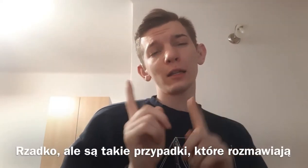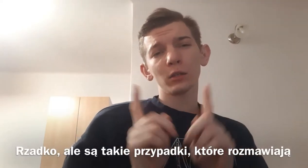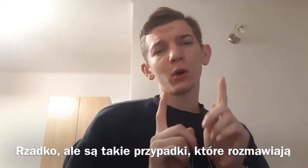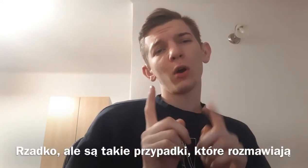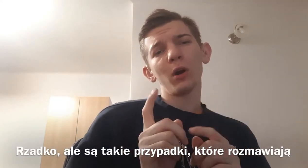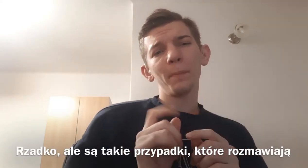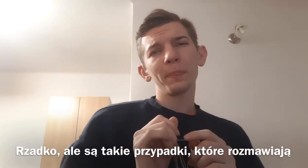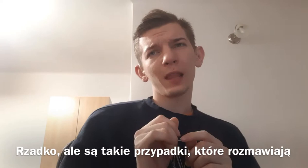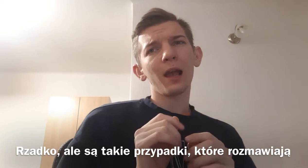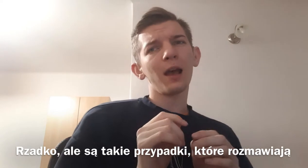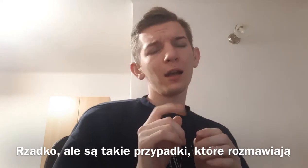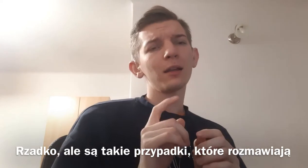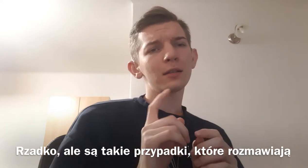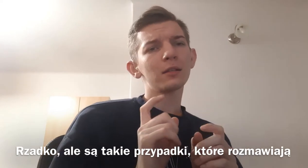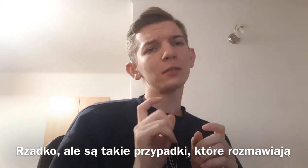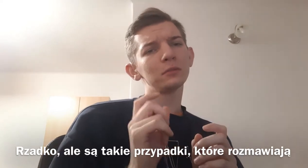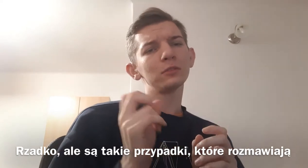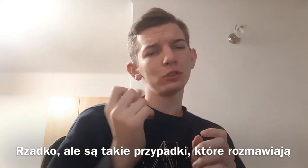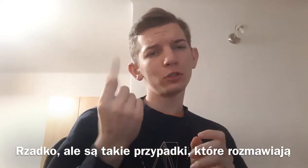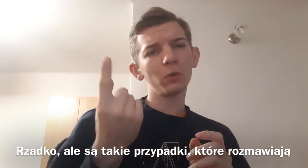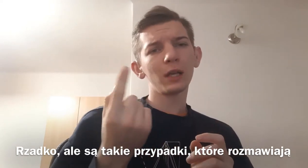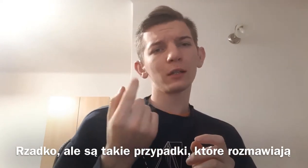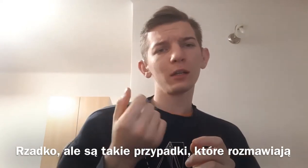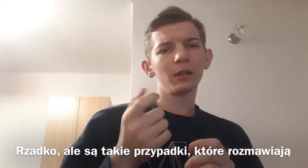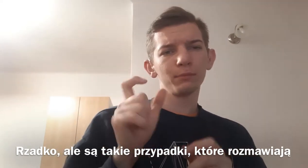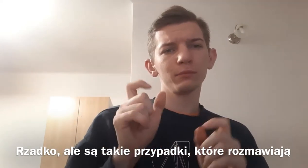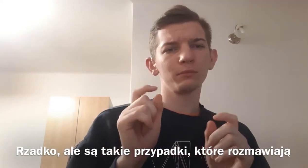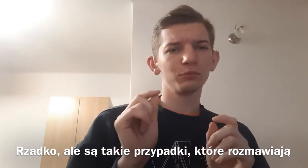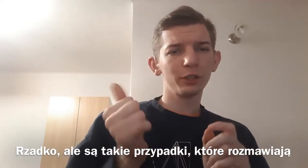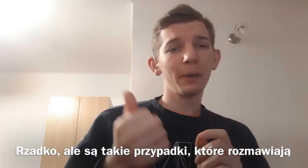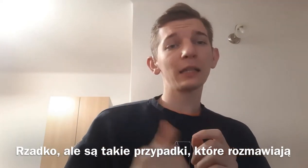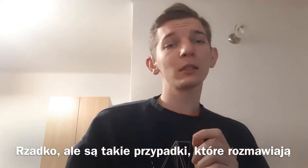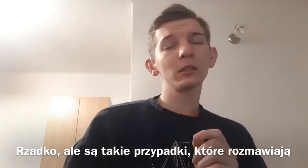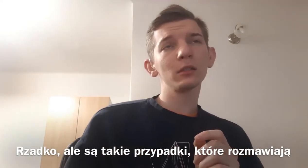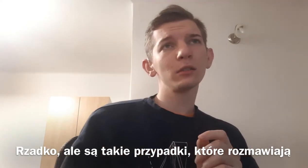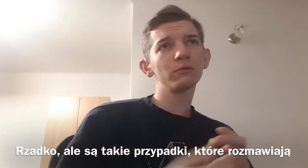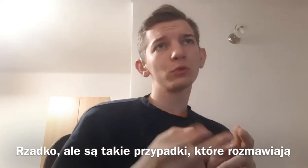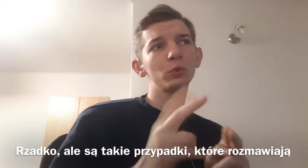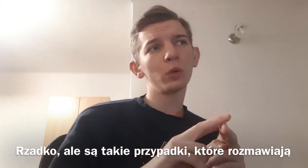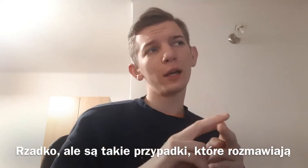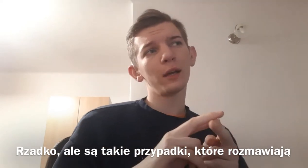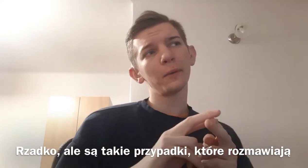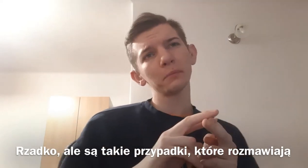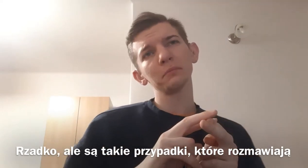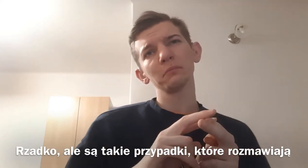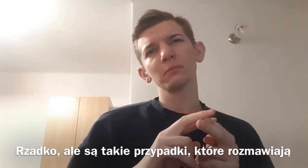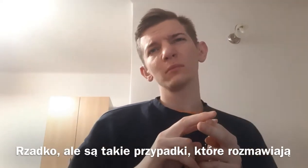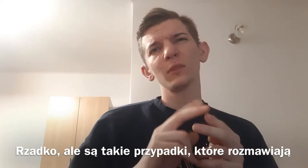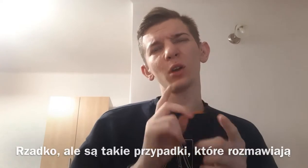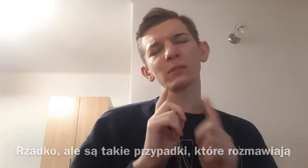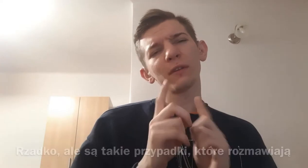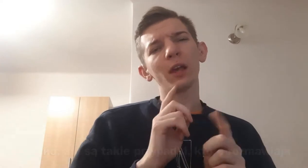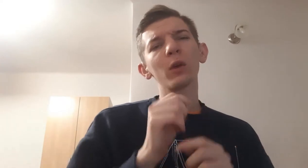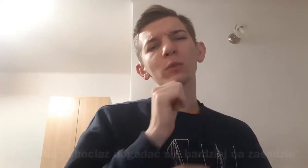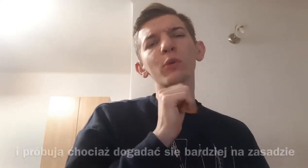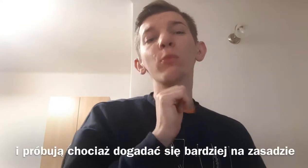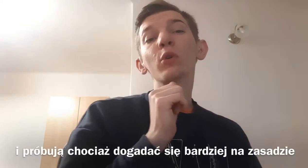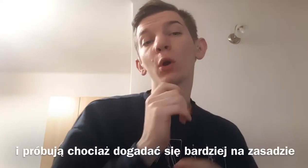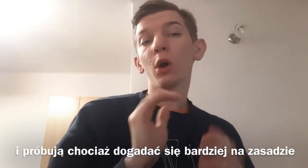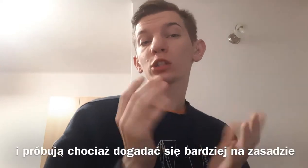Rzadko, ale są takie przypadki, które rozmawiają i próbują